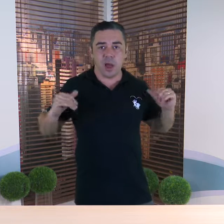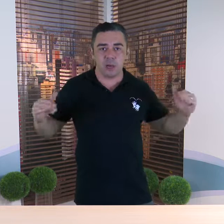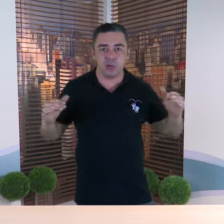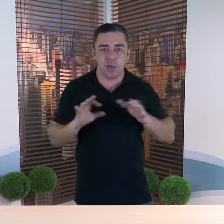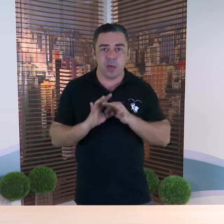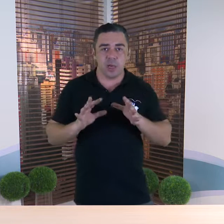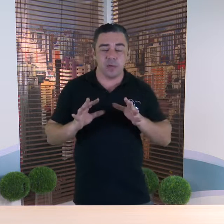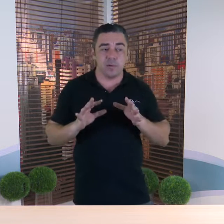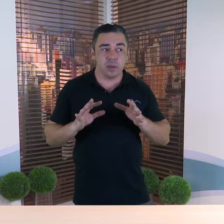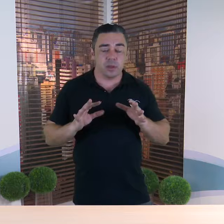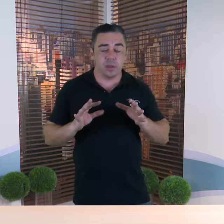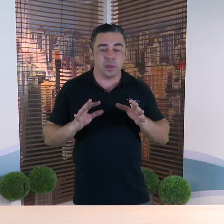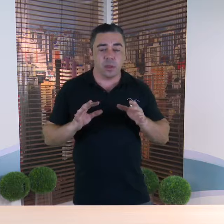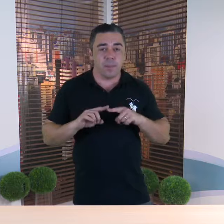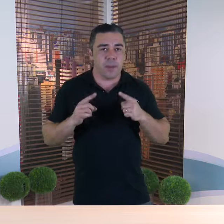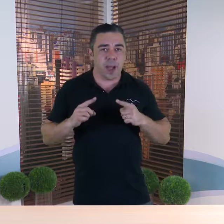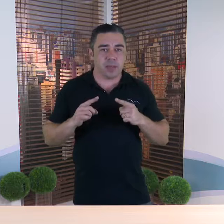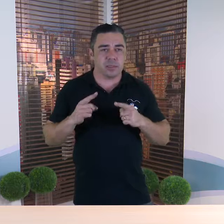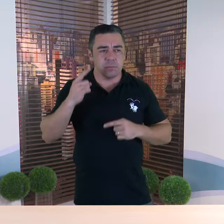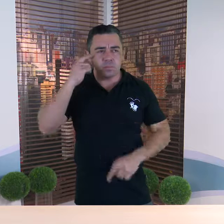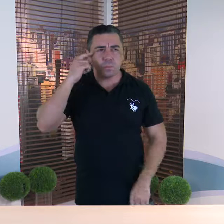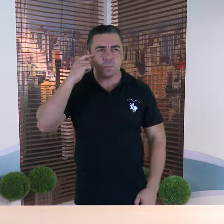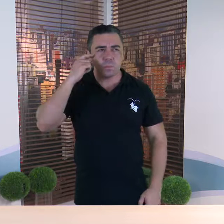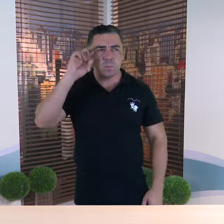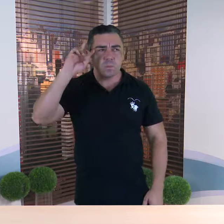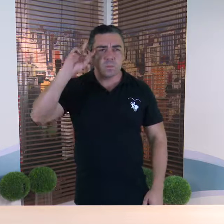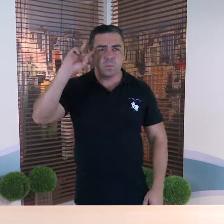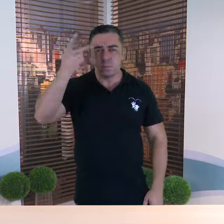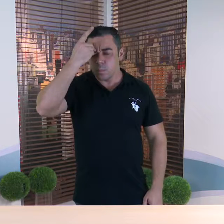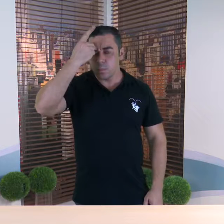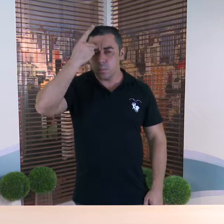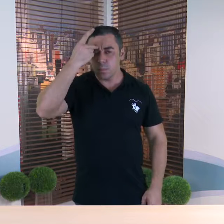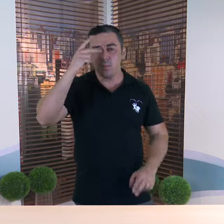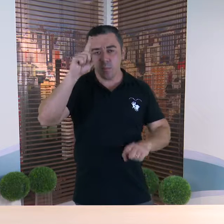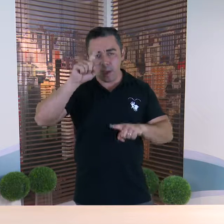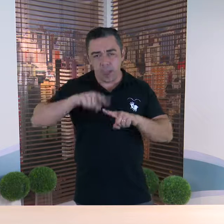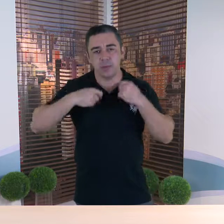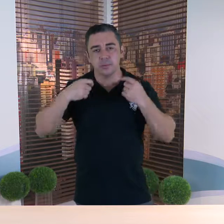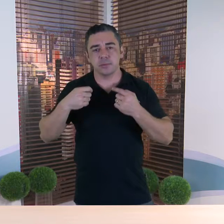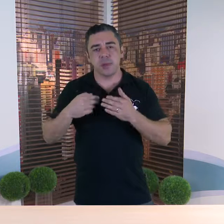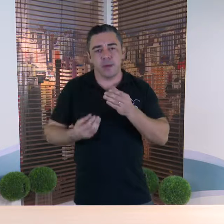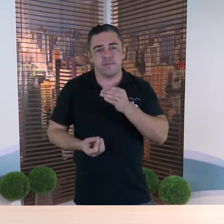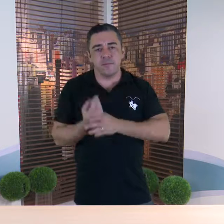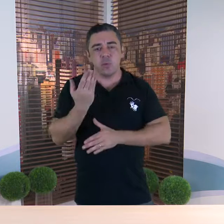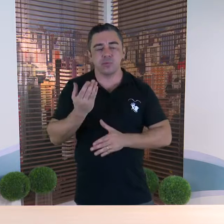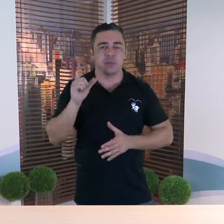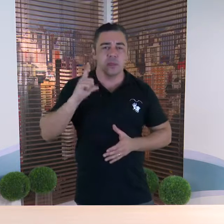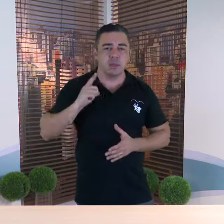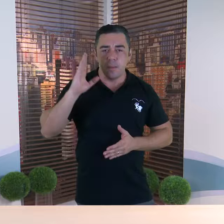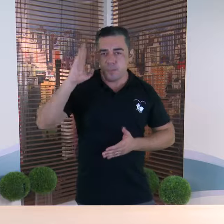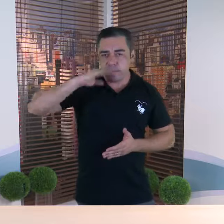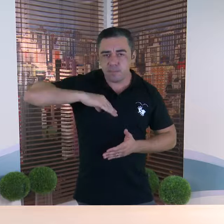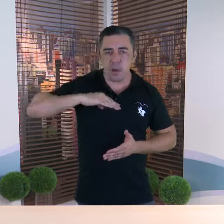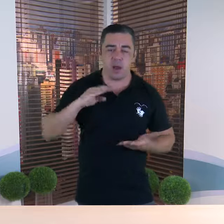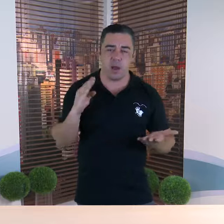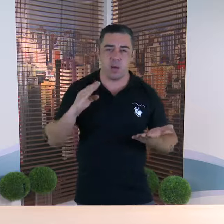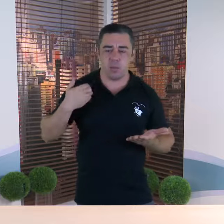no exercício de sua liberdade. Essa é a fonte do mal moral. O fato de algumas